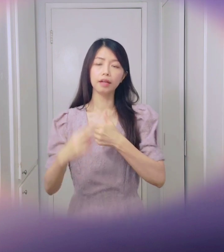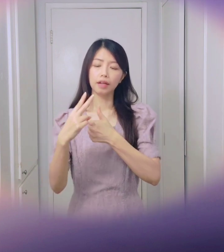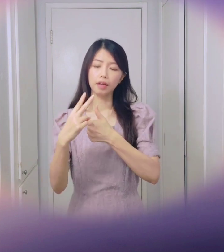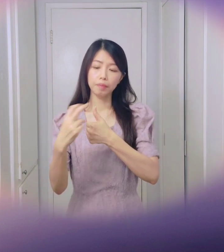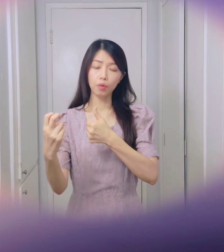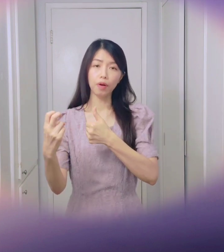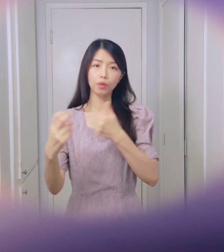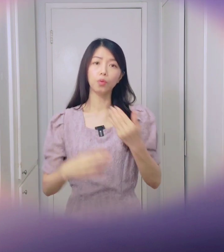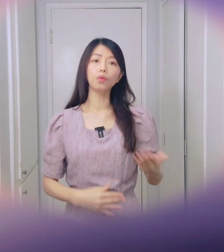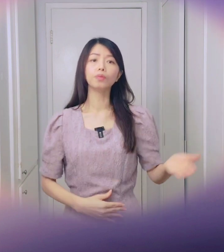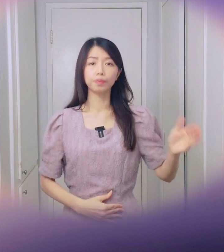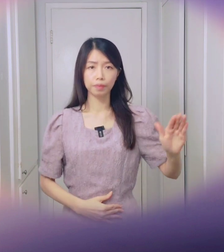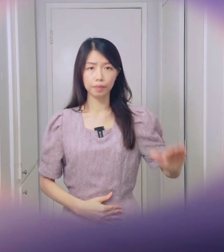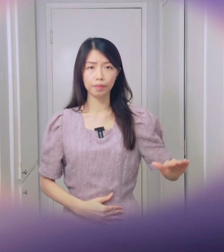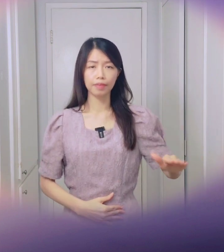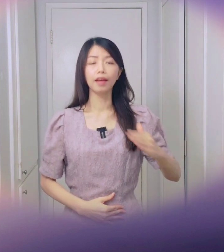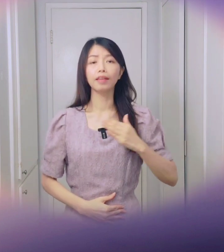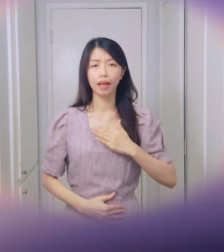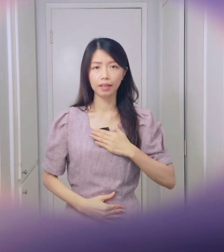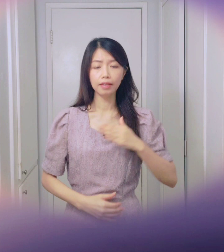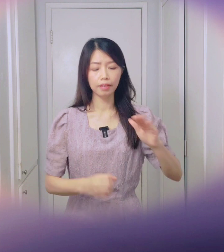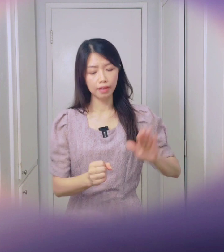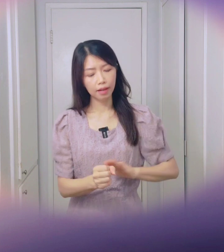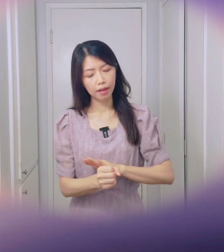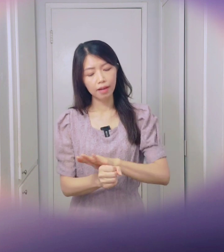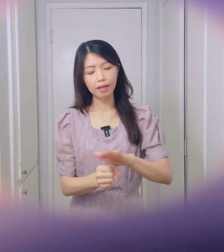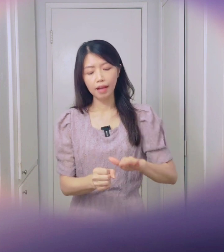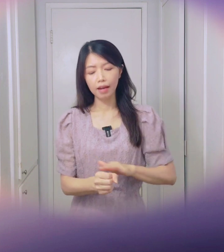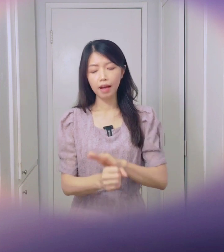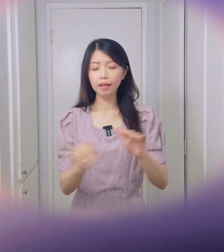나를 미워해도 나는